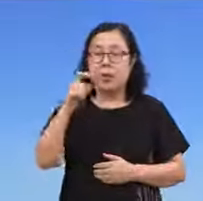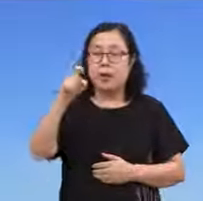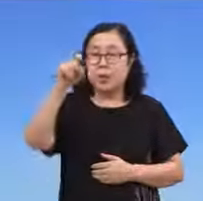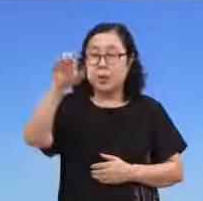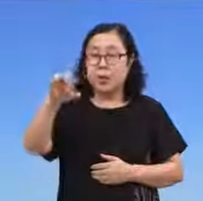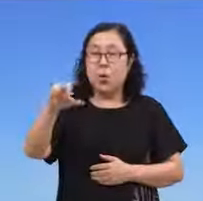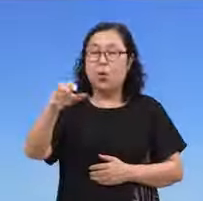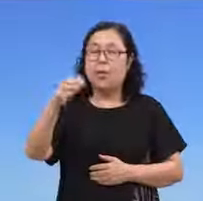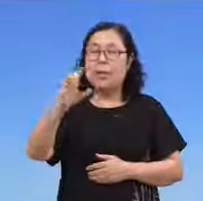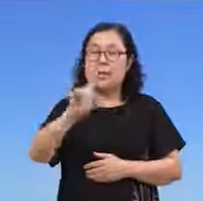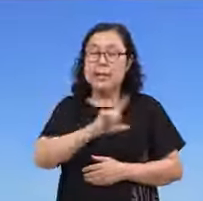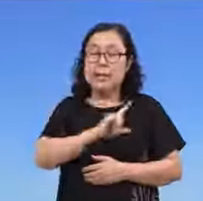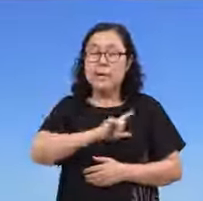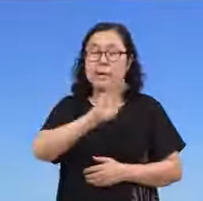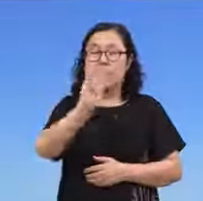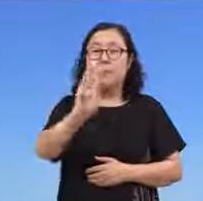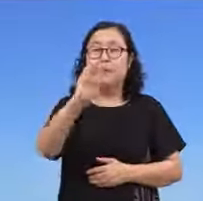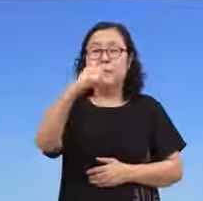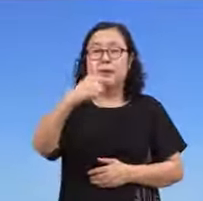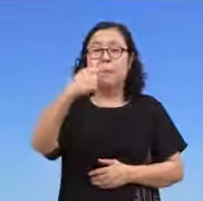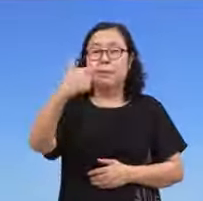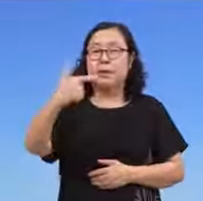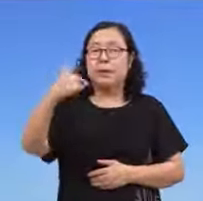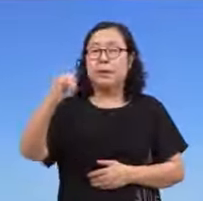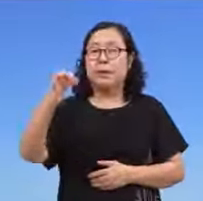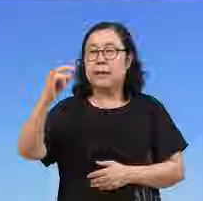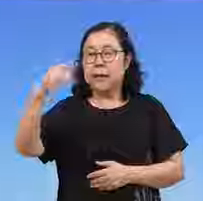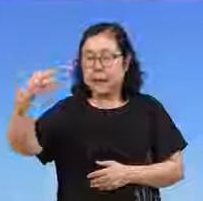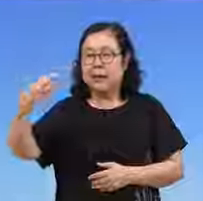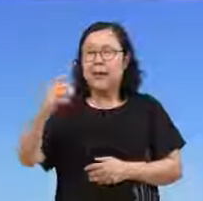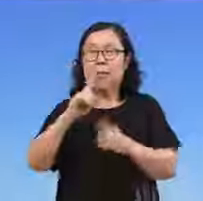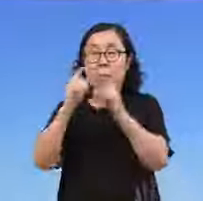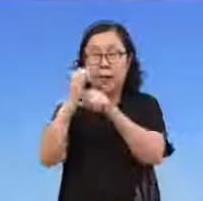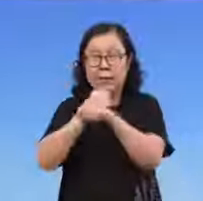브니엘이라 하였으니 내가 하나님과 대면하여 보았다.